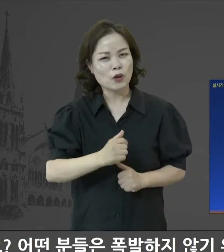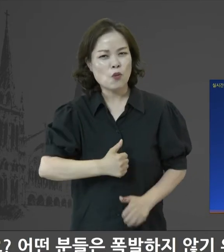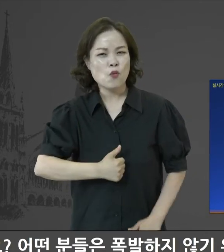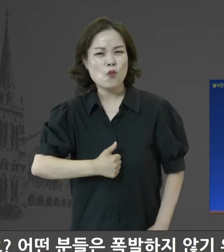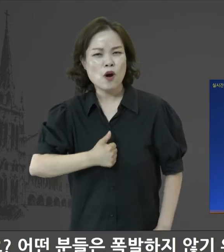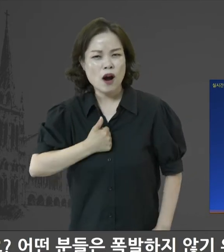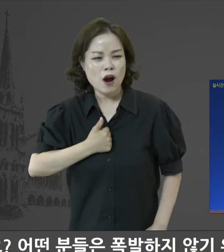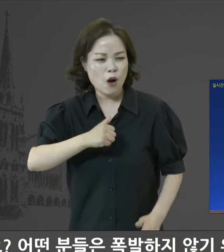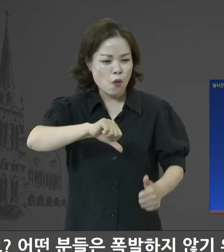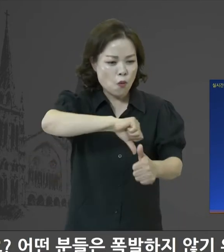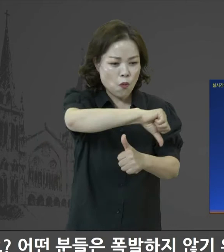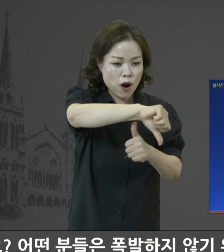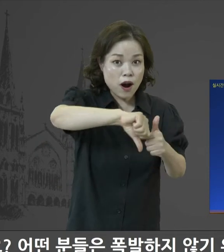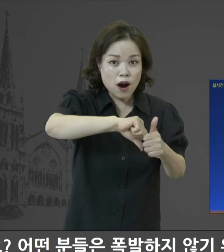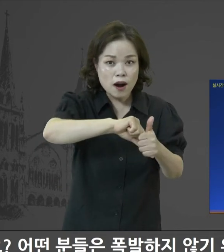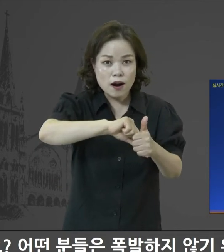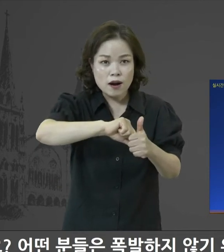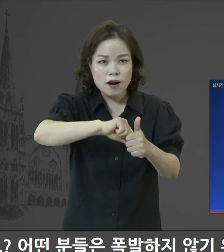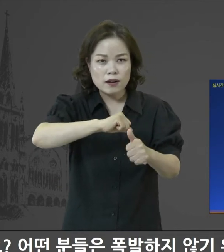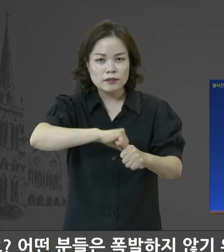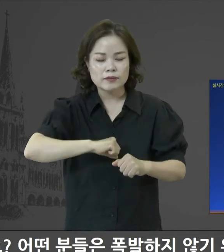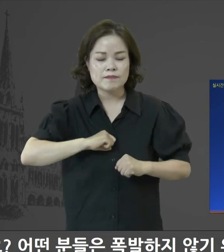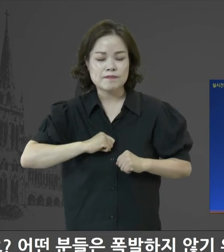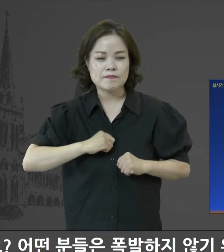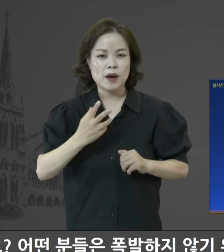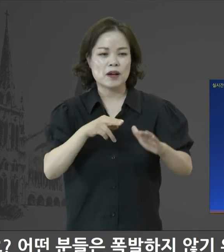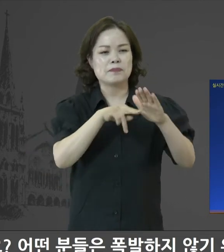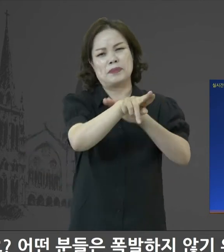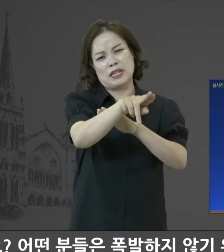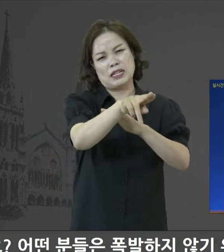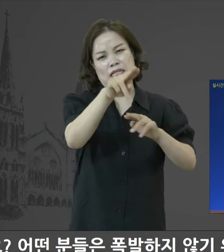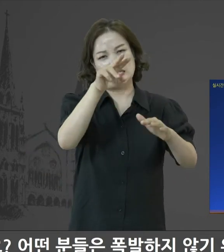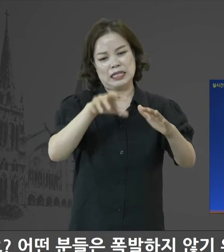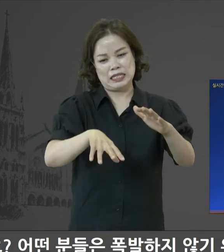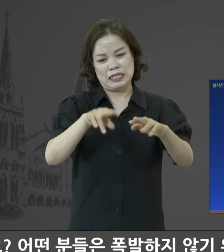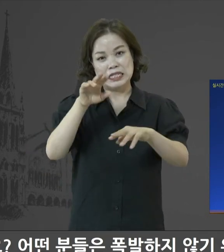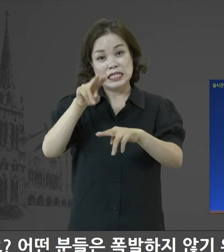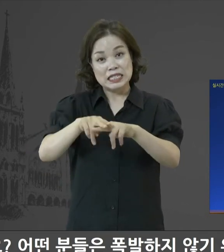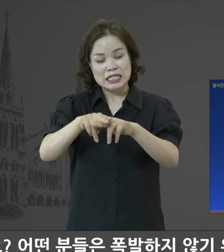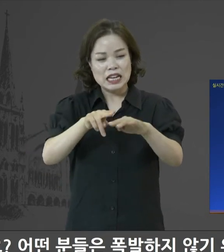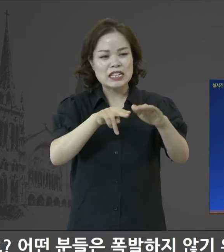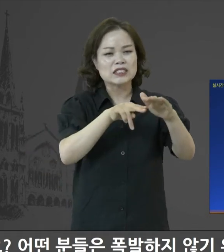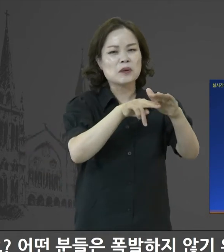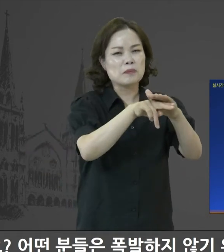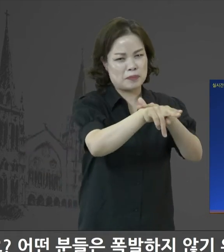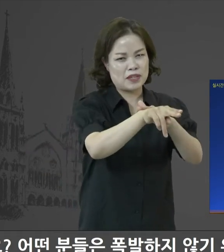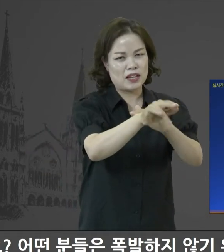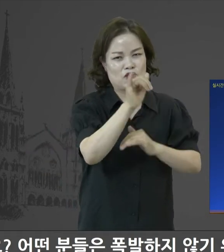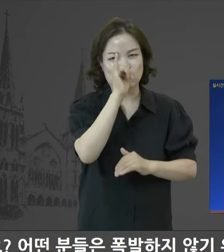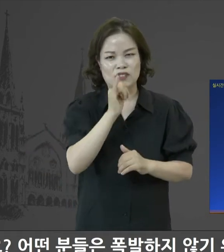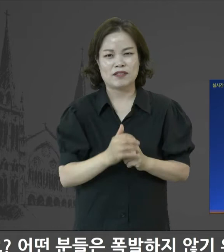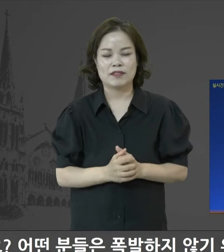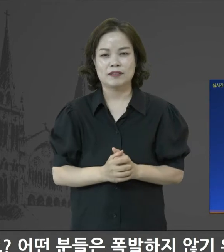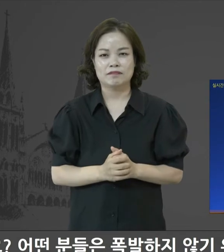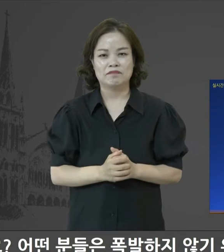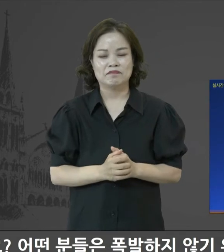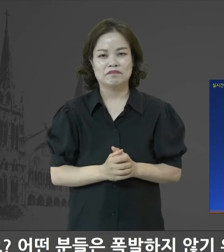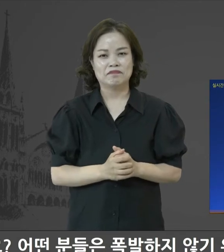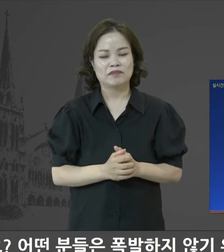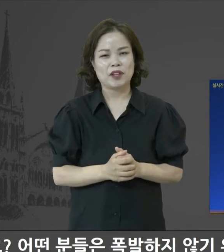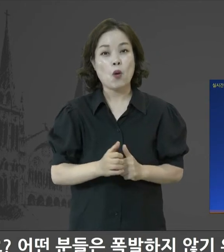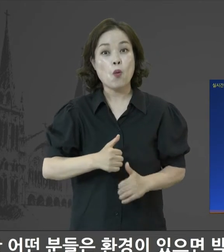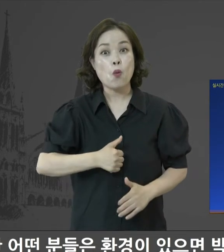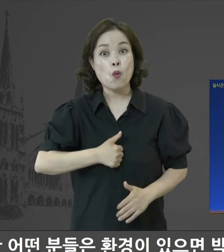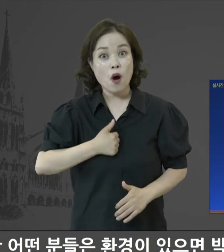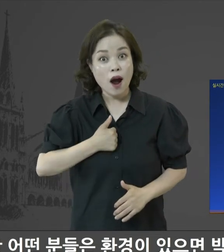화날 환경이 있으면 박차고 일어나서 자리를 피하라 라고 팁을 주기도 합니다. 나름대로